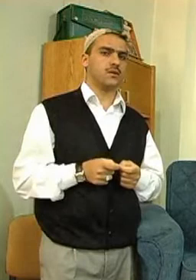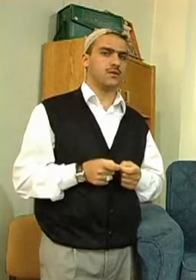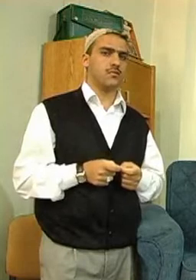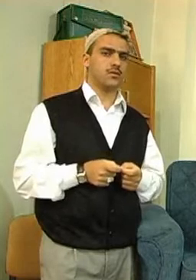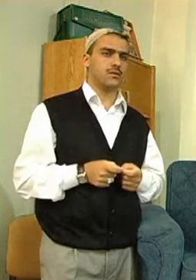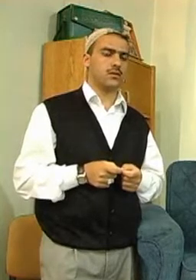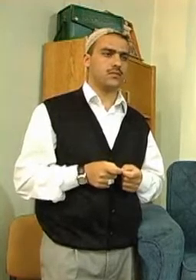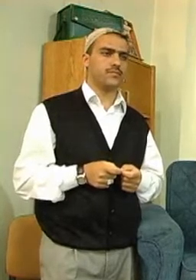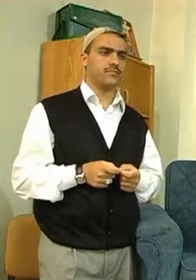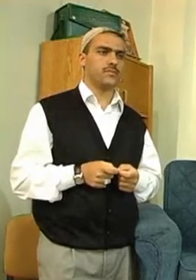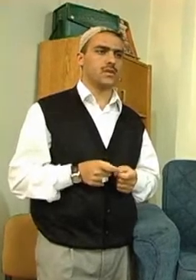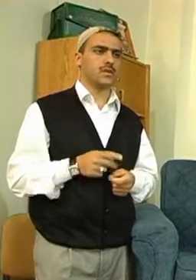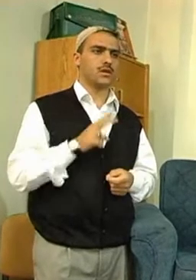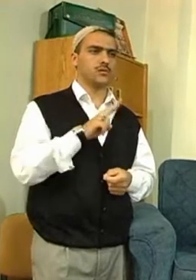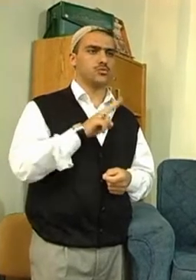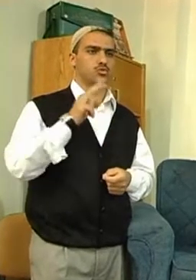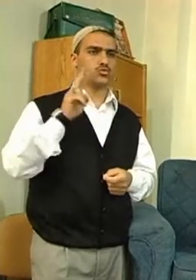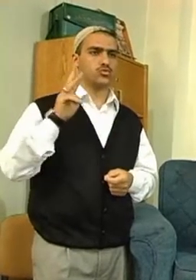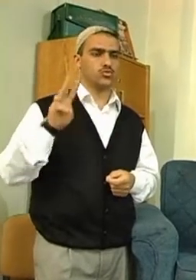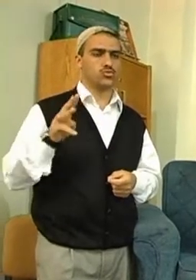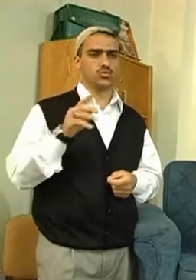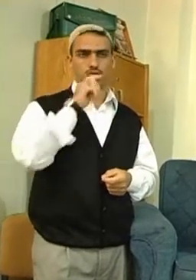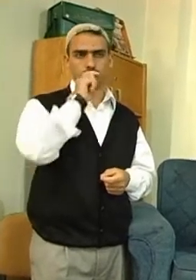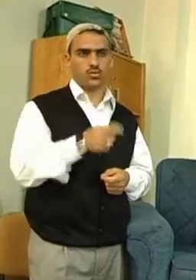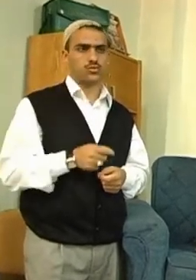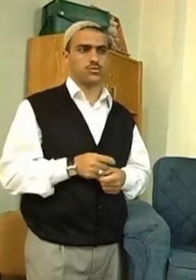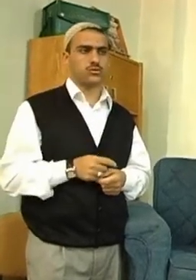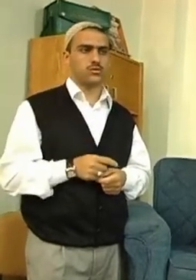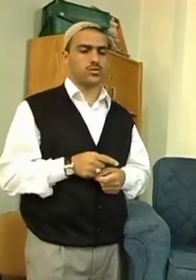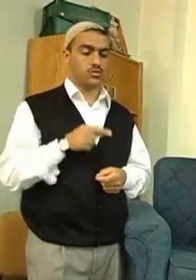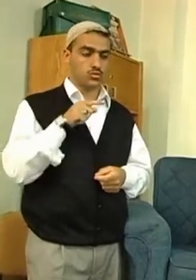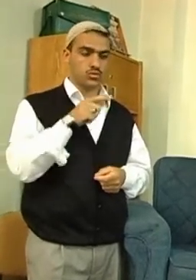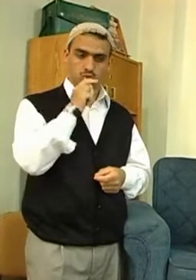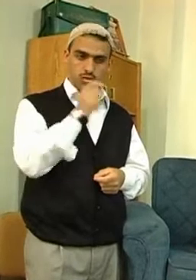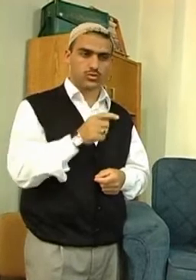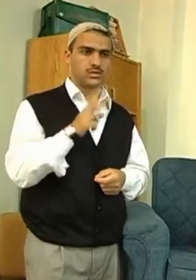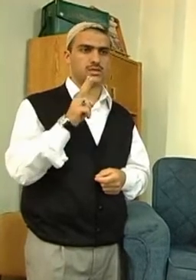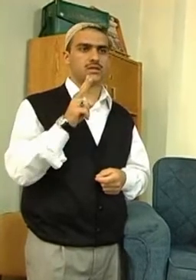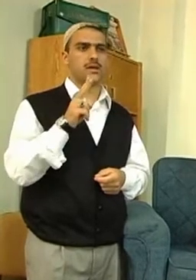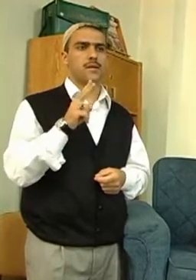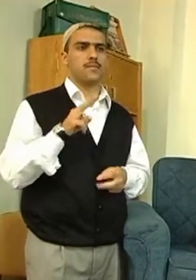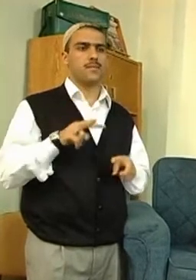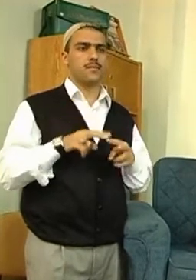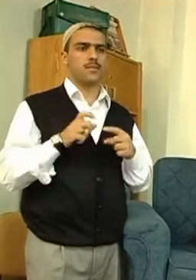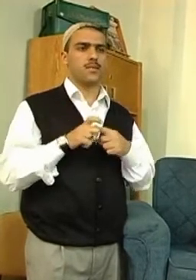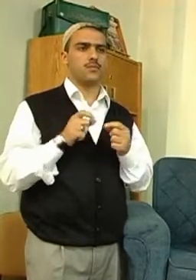Bismillahirrahmanirrahim. 23. söz. Şu sözün iki mebhası vardır.